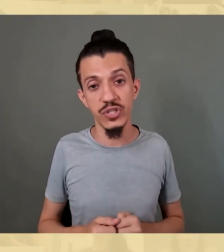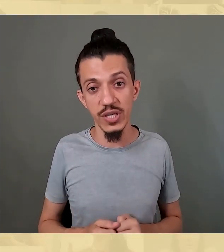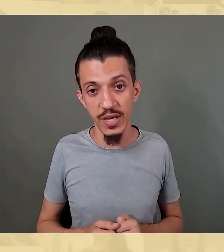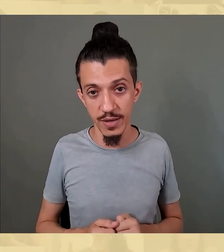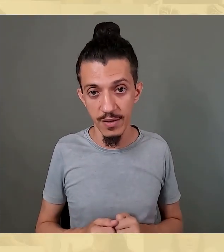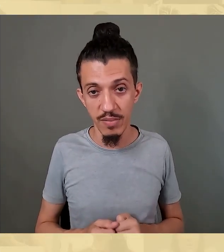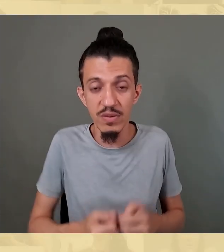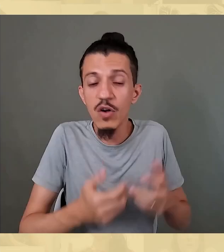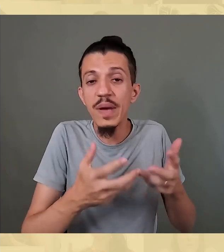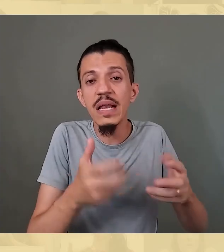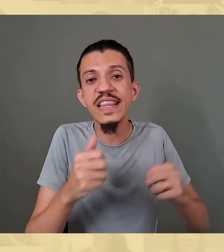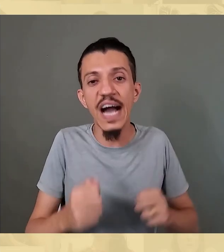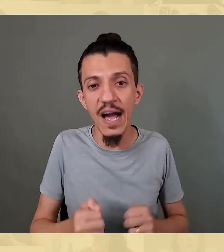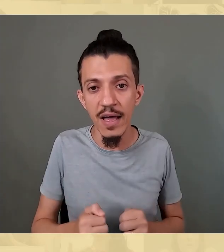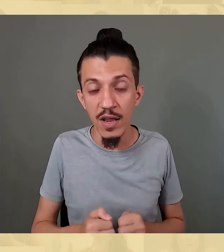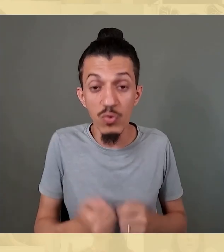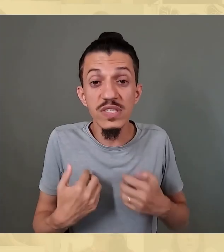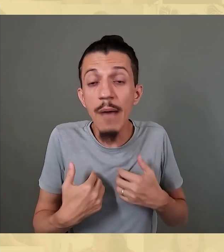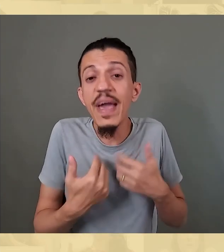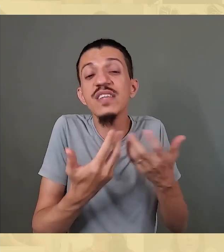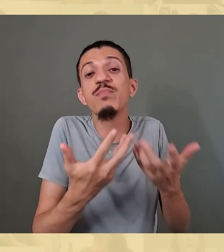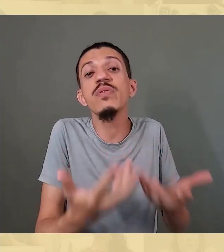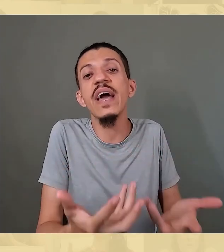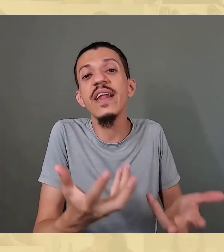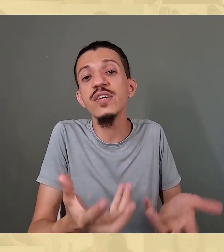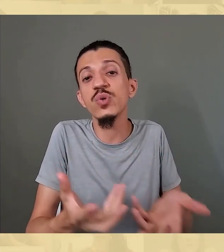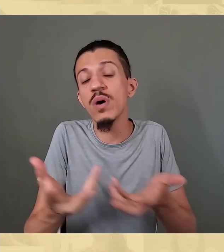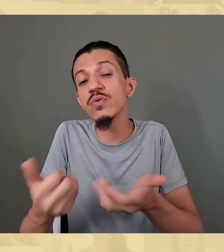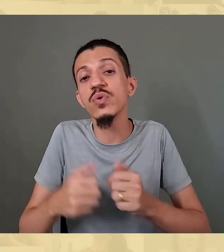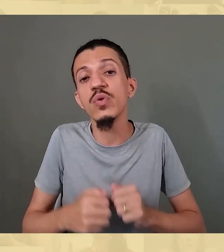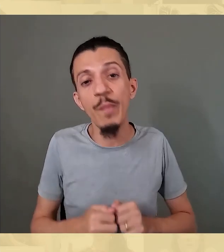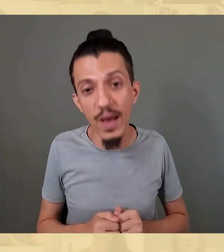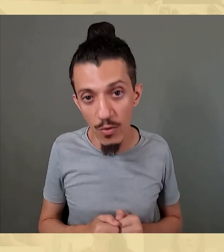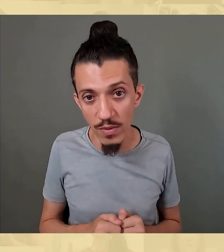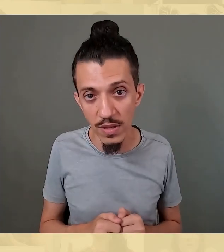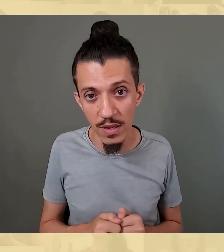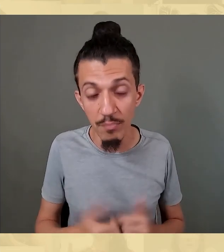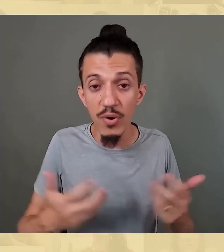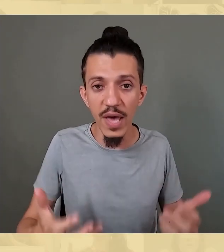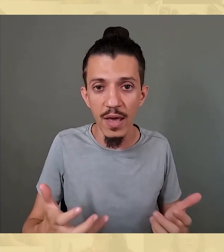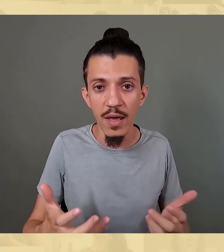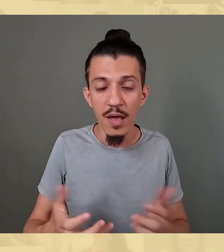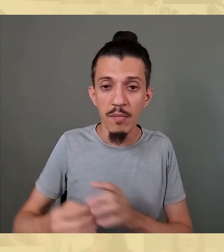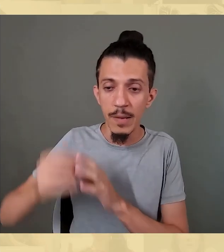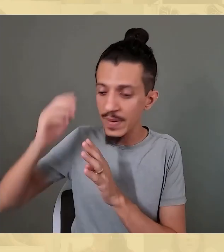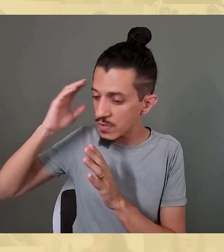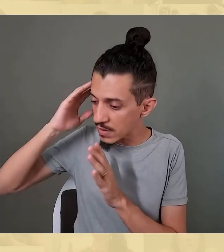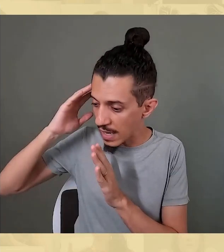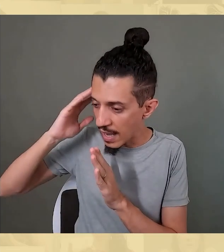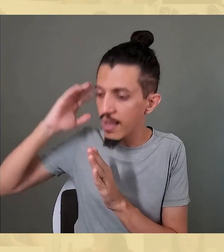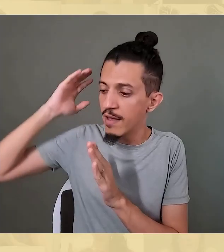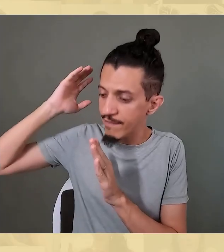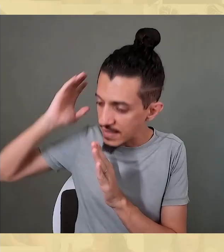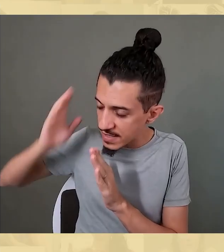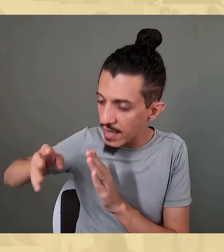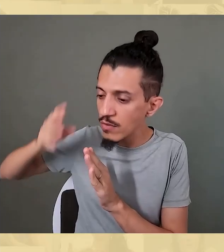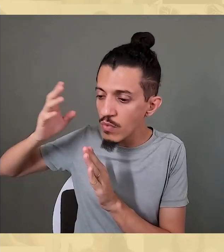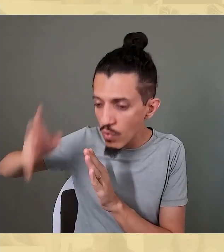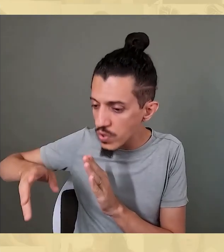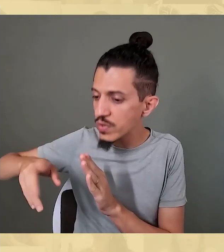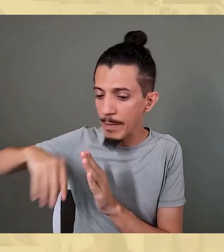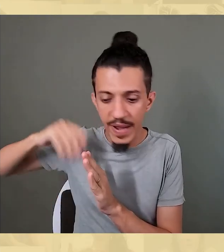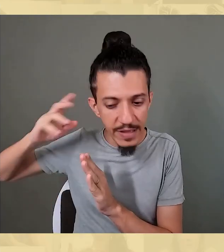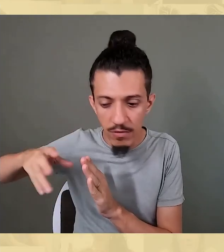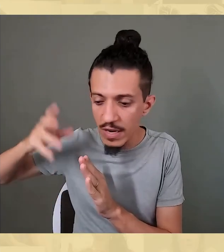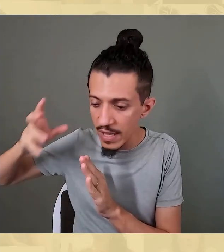dia a dia. Perguntar como é que ele está. Não sabe responder isso quando o surdo pergunta. Por quê? Porque a pessoa está lá fazendo um